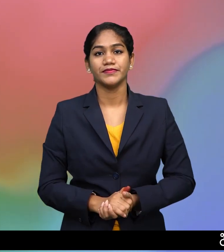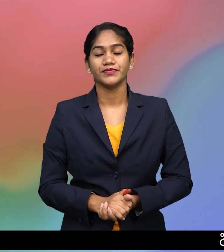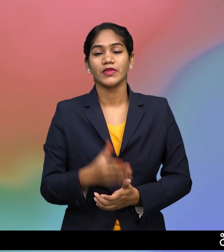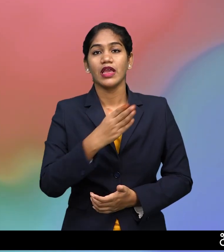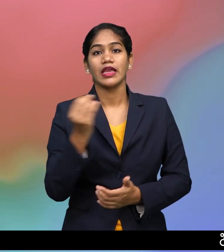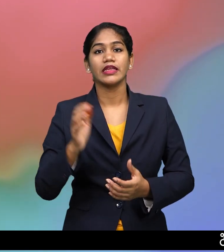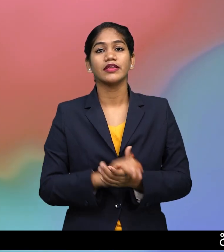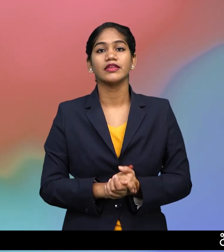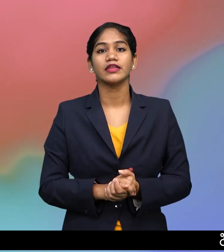ಹೈಂಡ್ಬ್ರೈನ್.